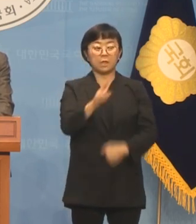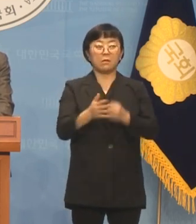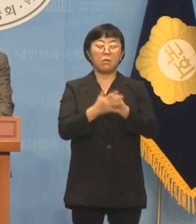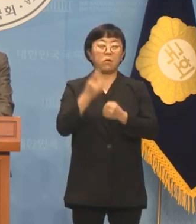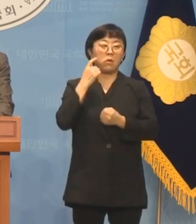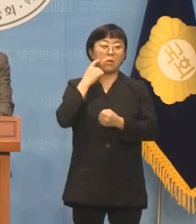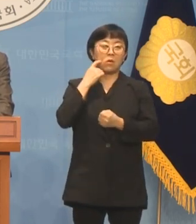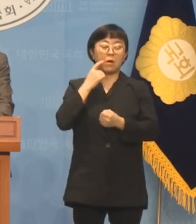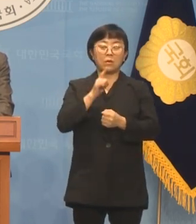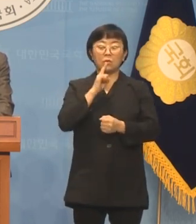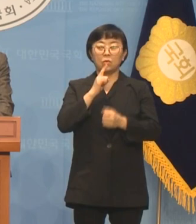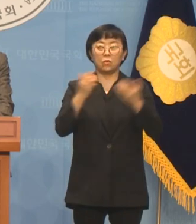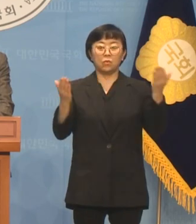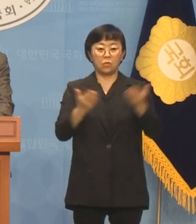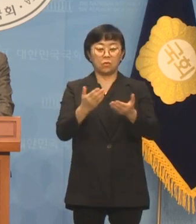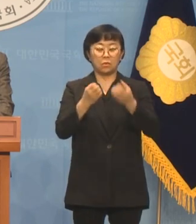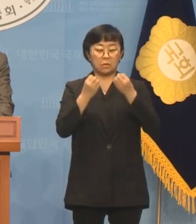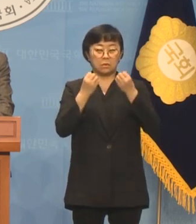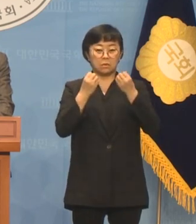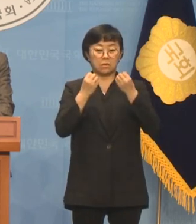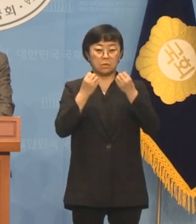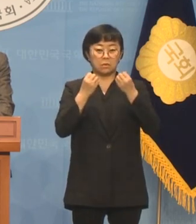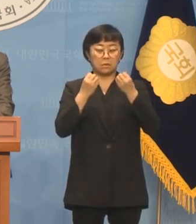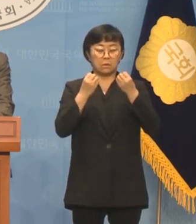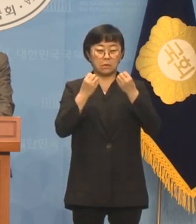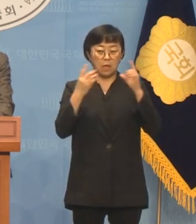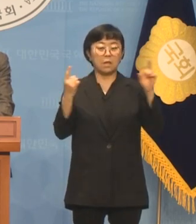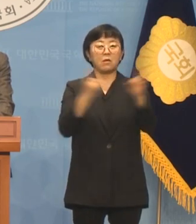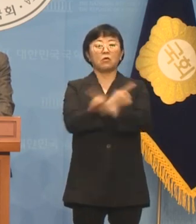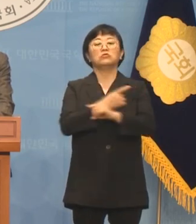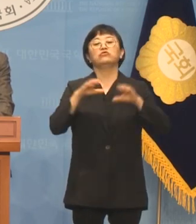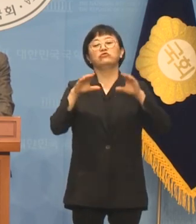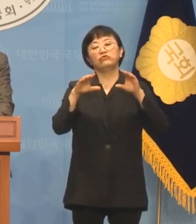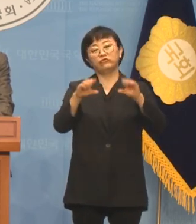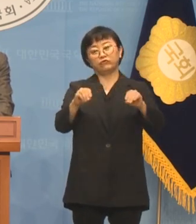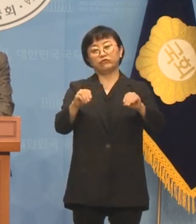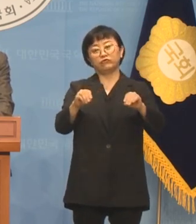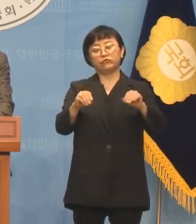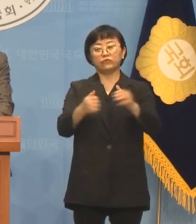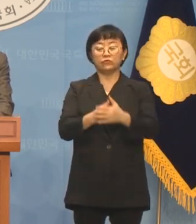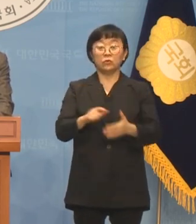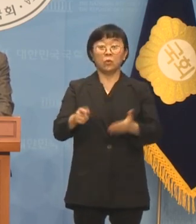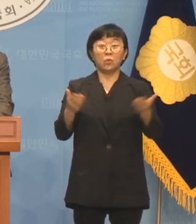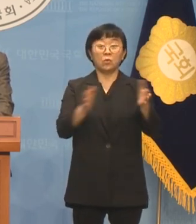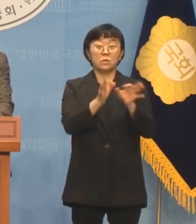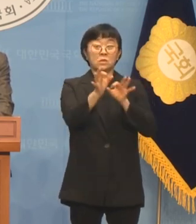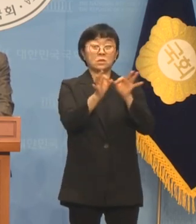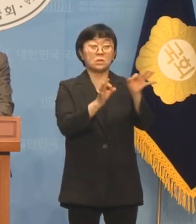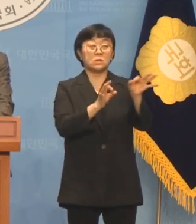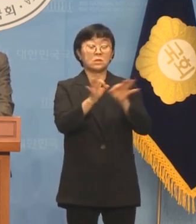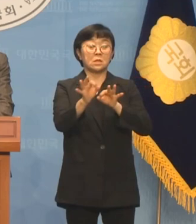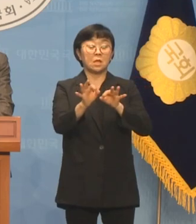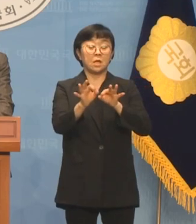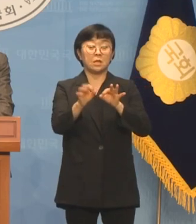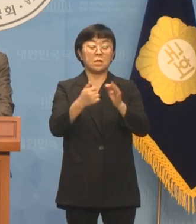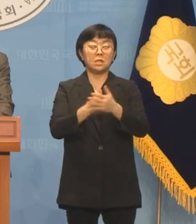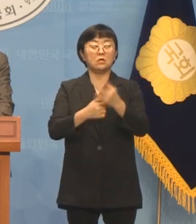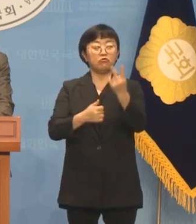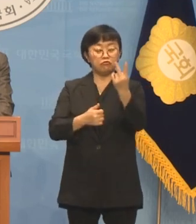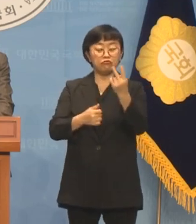가짜 노동개혁을 당장 중단하길 바랍니다. 그리고 노동시장 이중구조